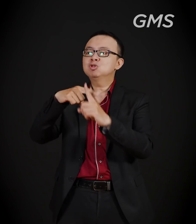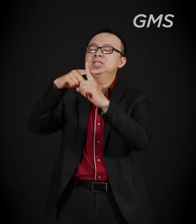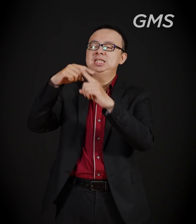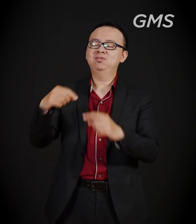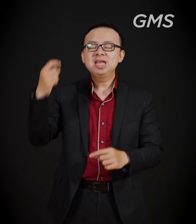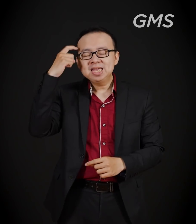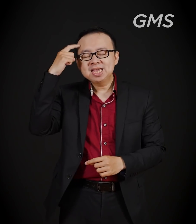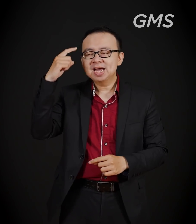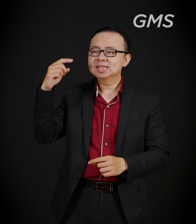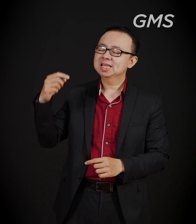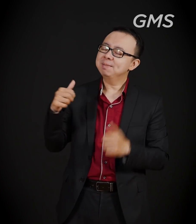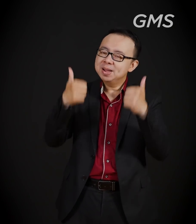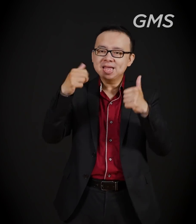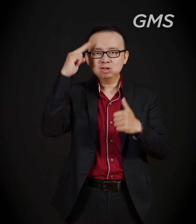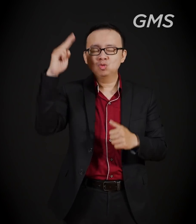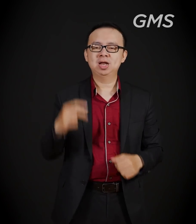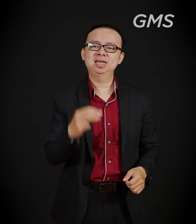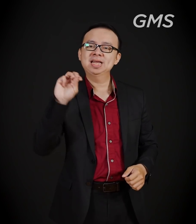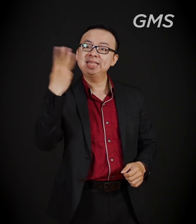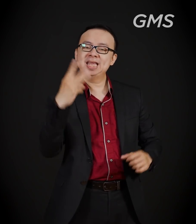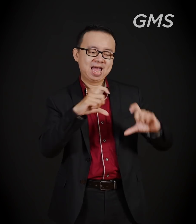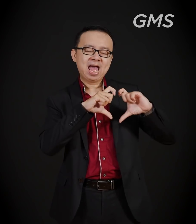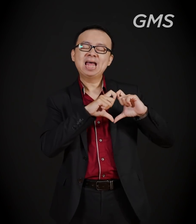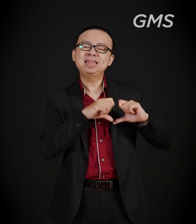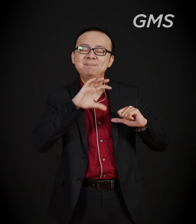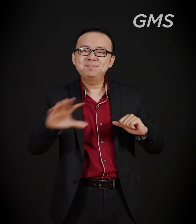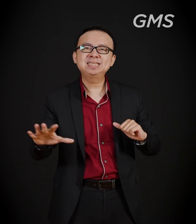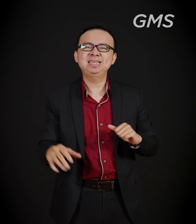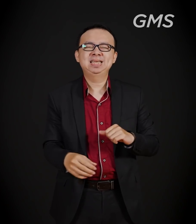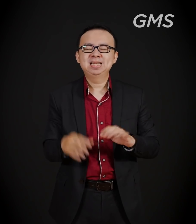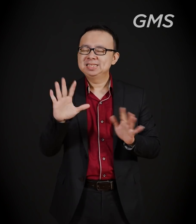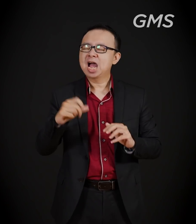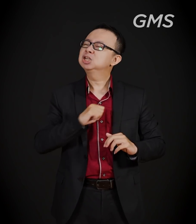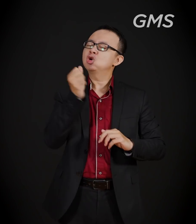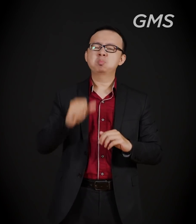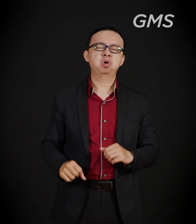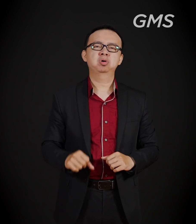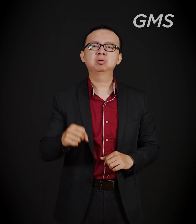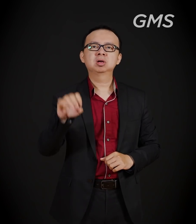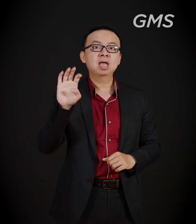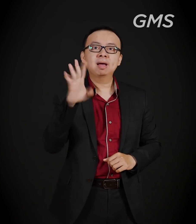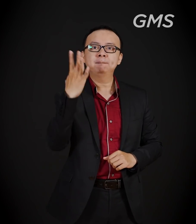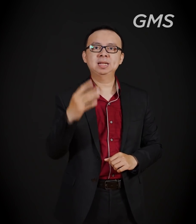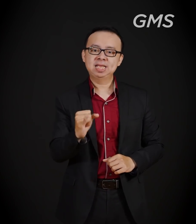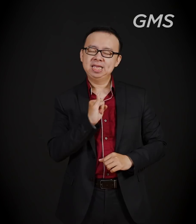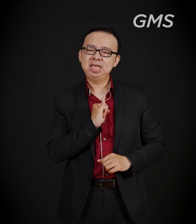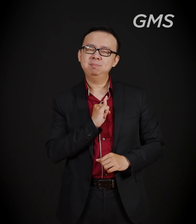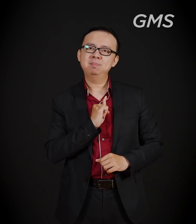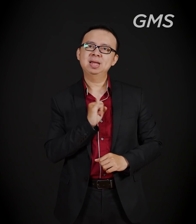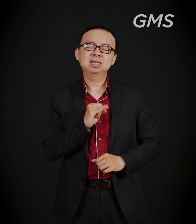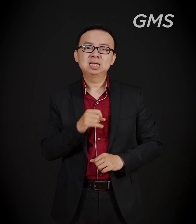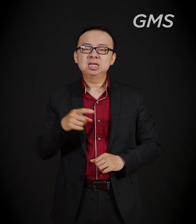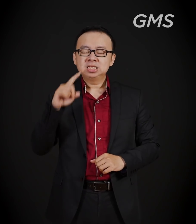kebaikan Tuhan. 3, hati selalu bersih. Takut akan Tuhan. Penuh sukacita dan tidak sombong. 4, iman yang selalu